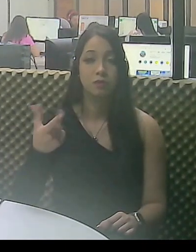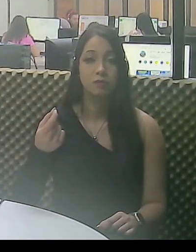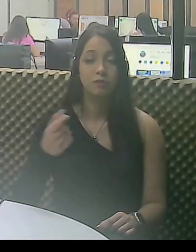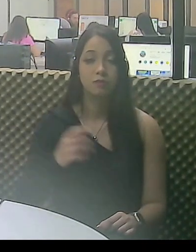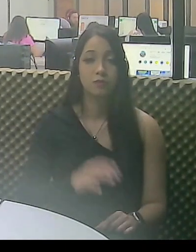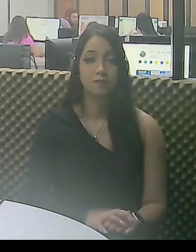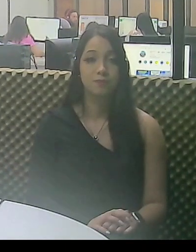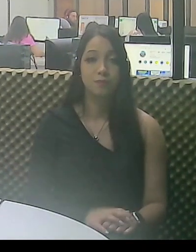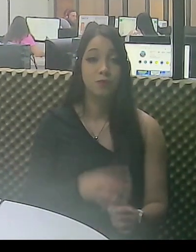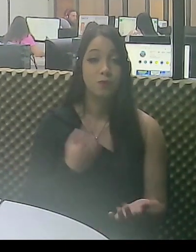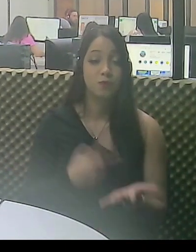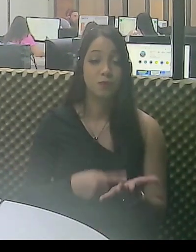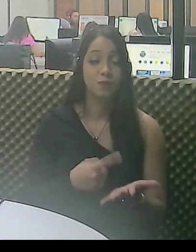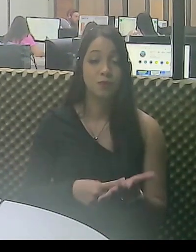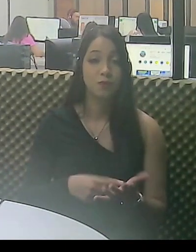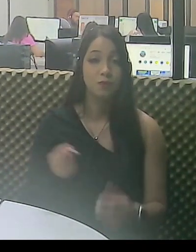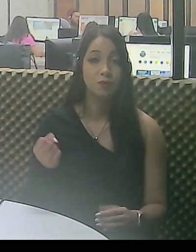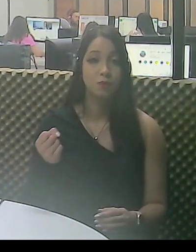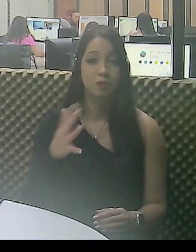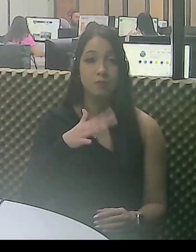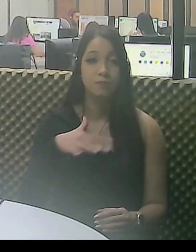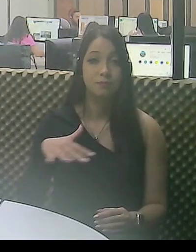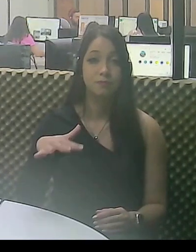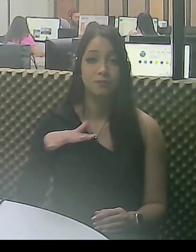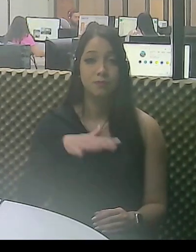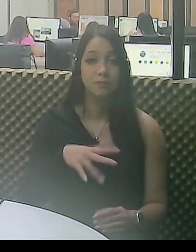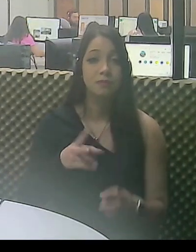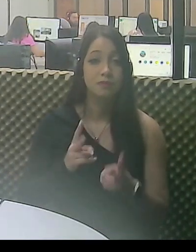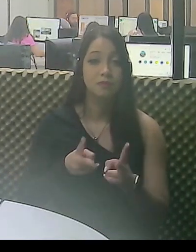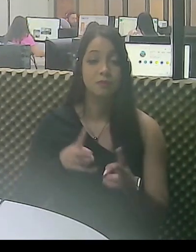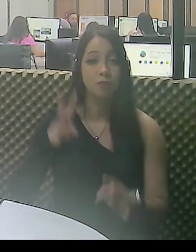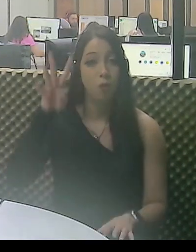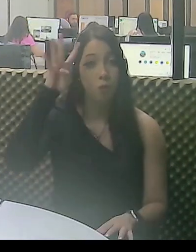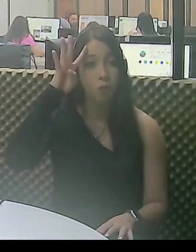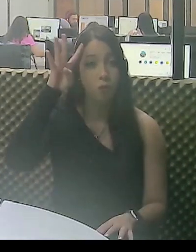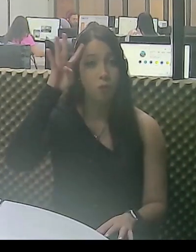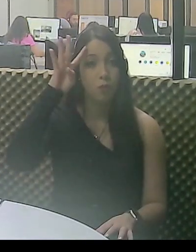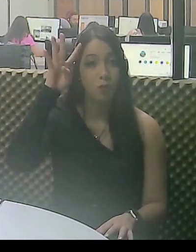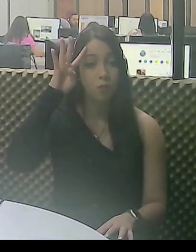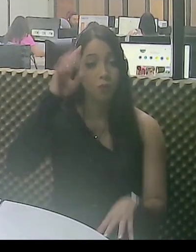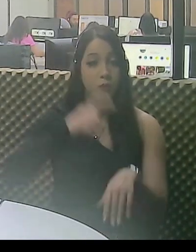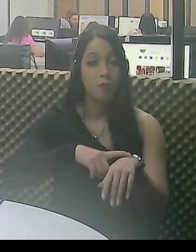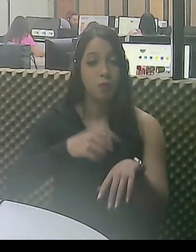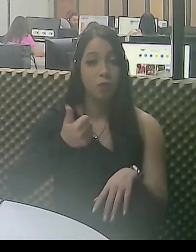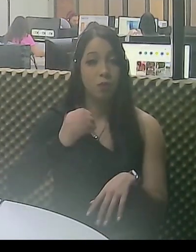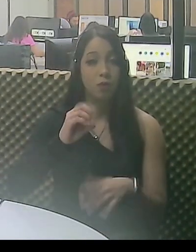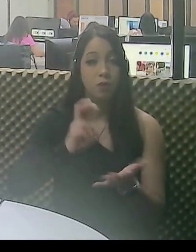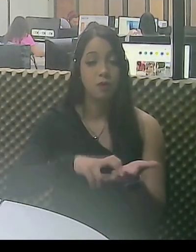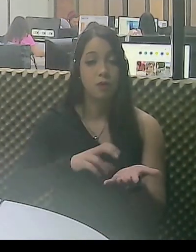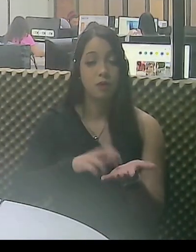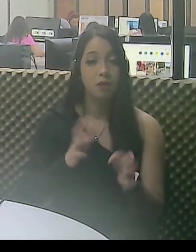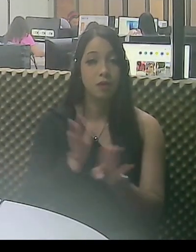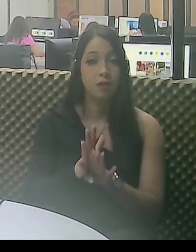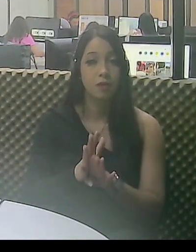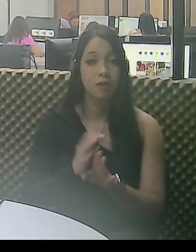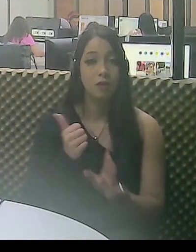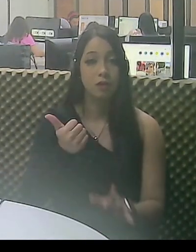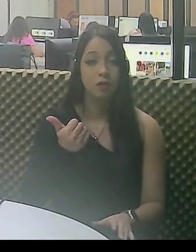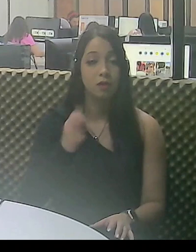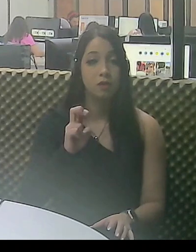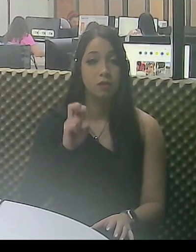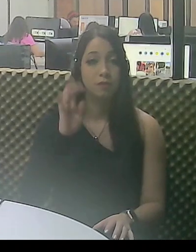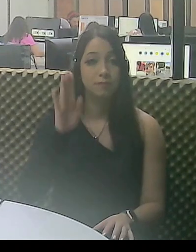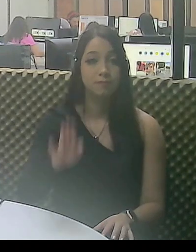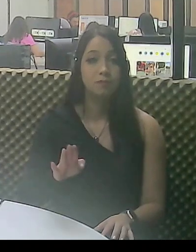99789-4420. O agendamento da nova Arena Parque deve ser feito sempre às quartas-feiras, das 10 da manhã às 3 da tarde. Os campos